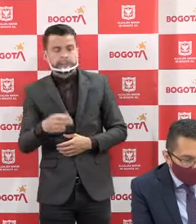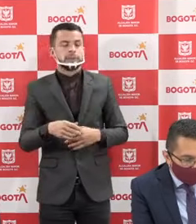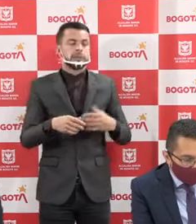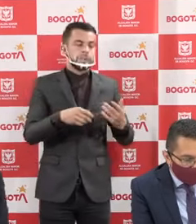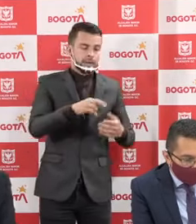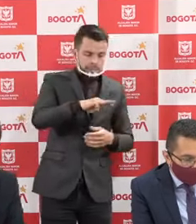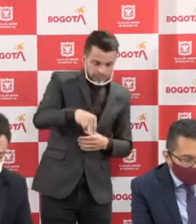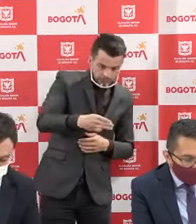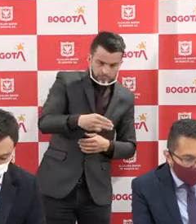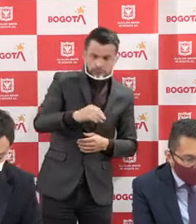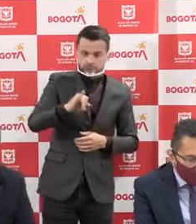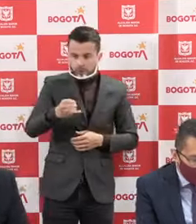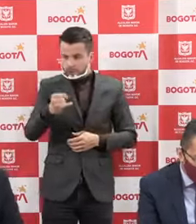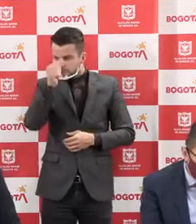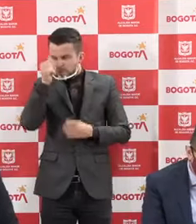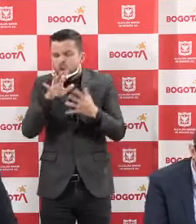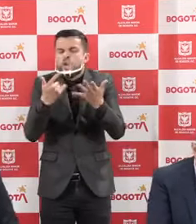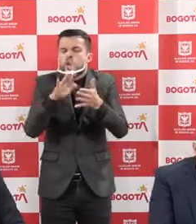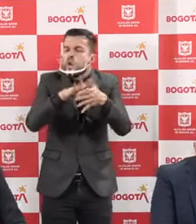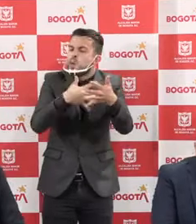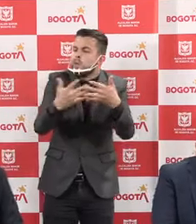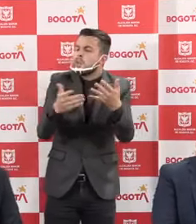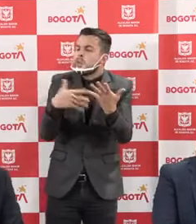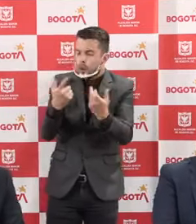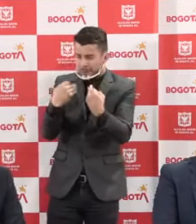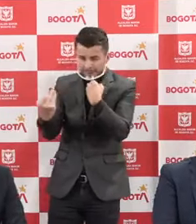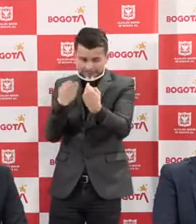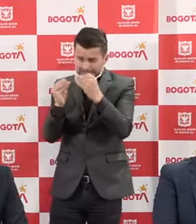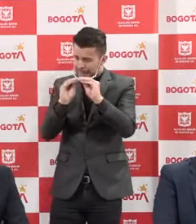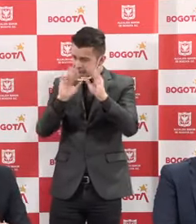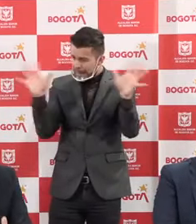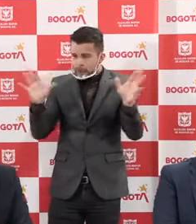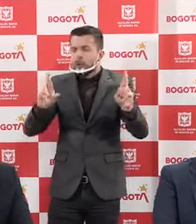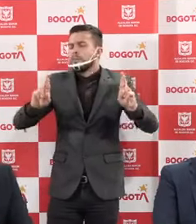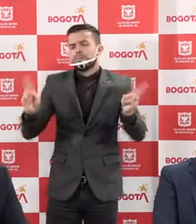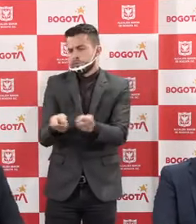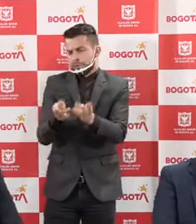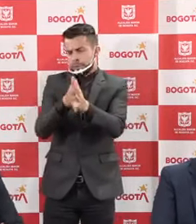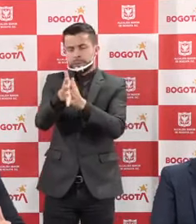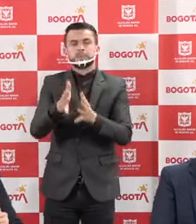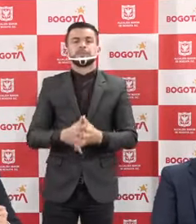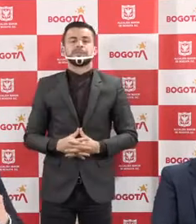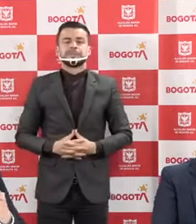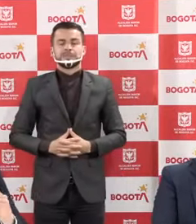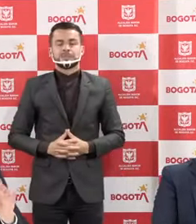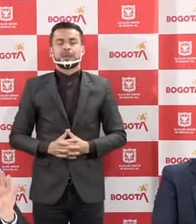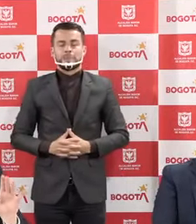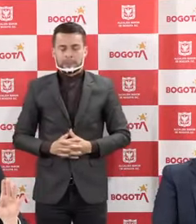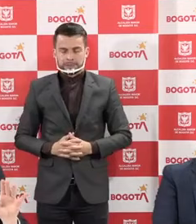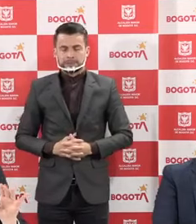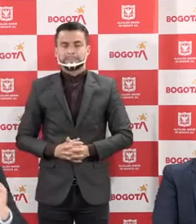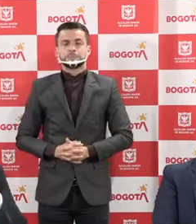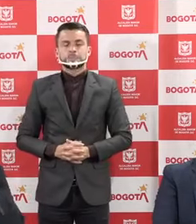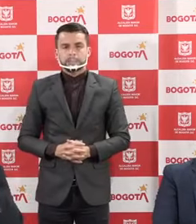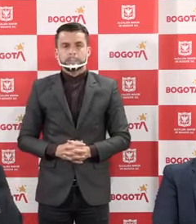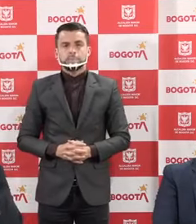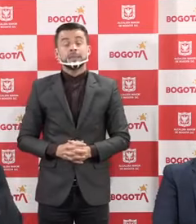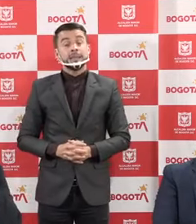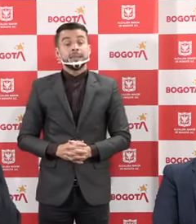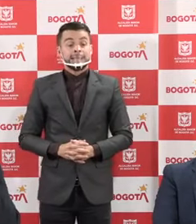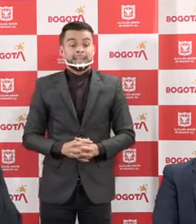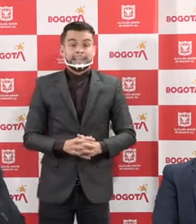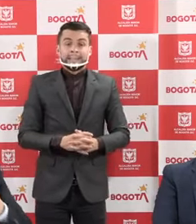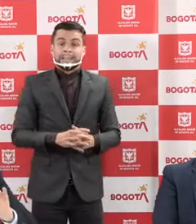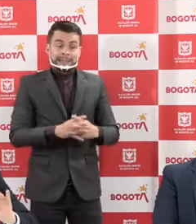miércoles a domingo como a funcionar para tener un poquito de claridad sobre el tema entonces hay un sector de servicios esenciales